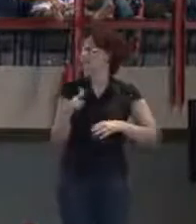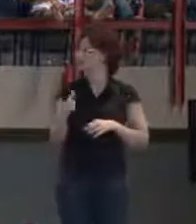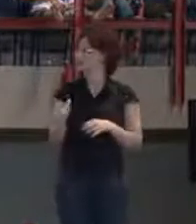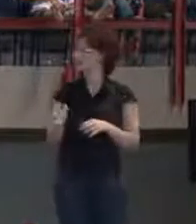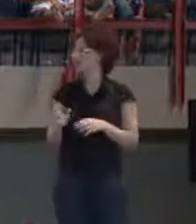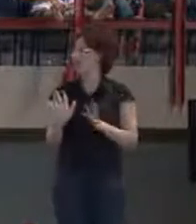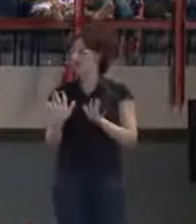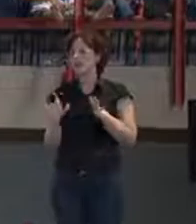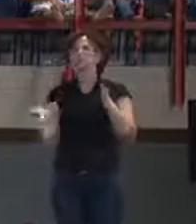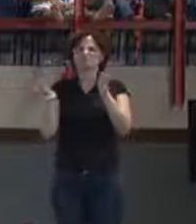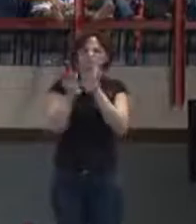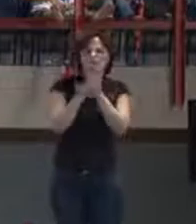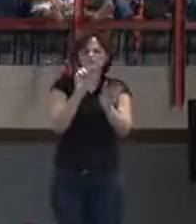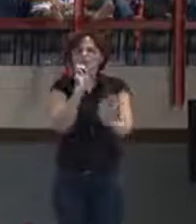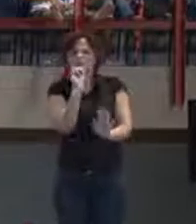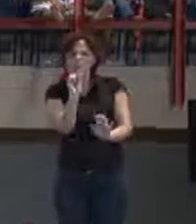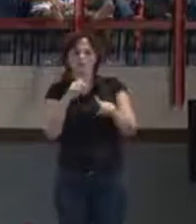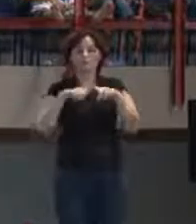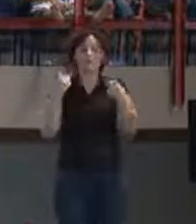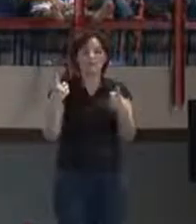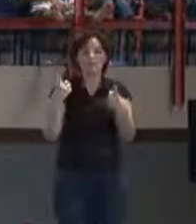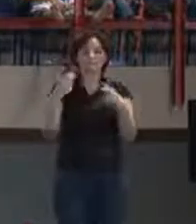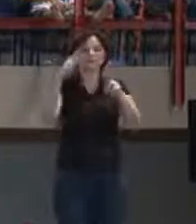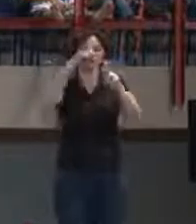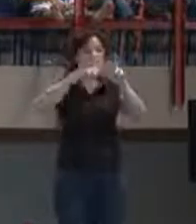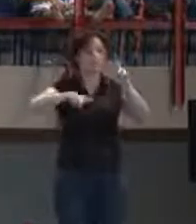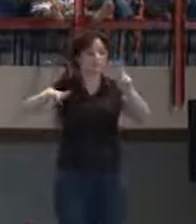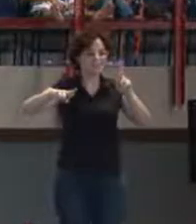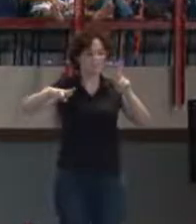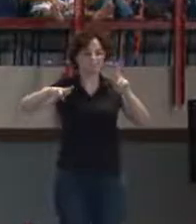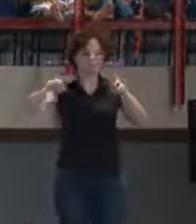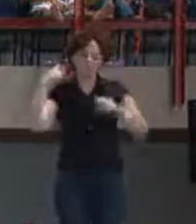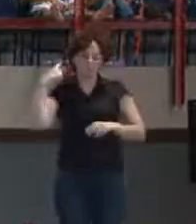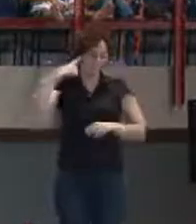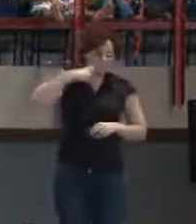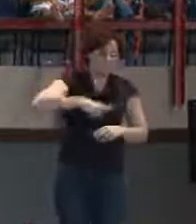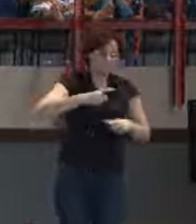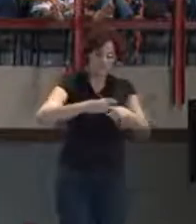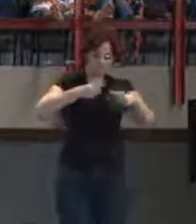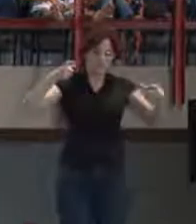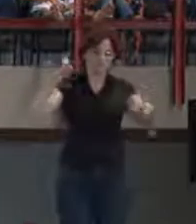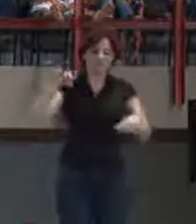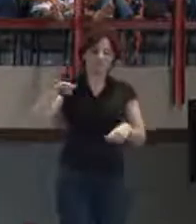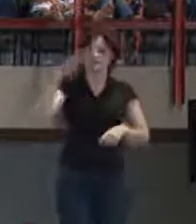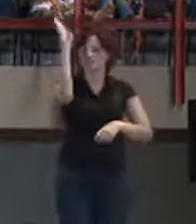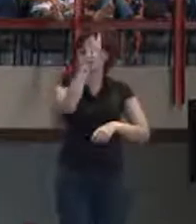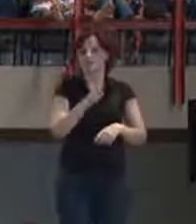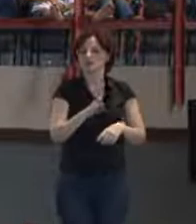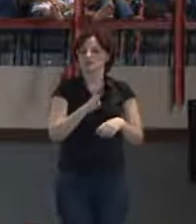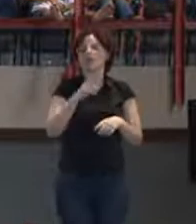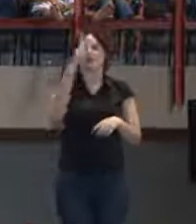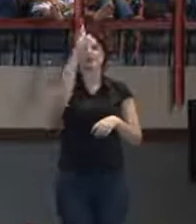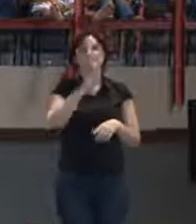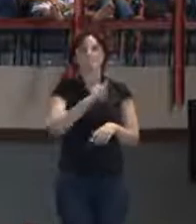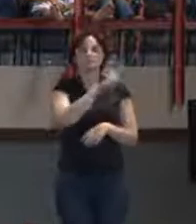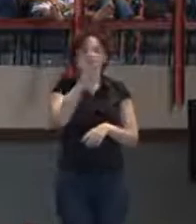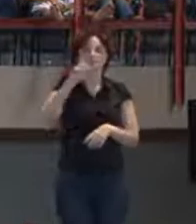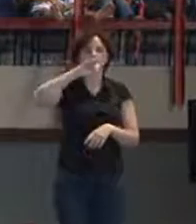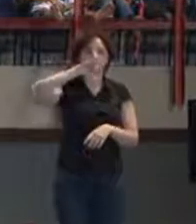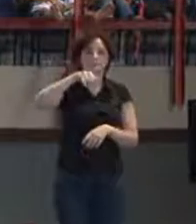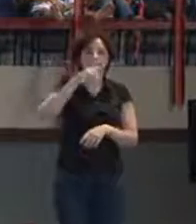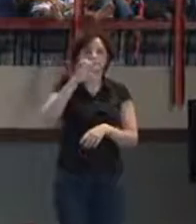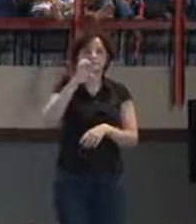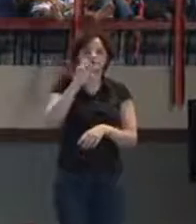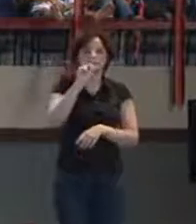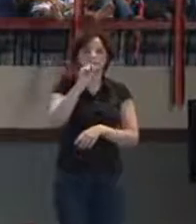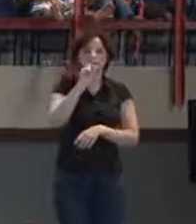pouquinho. Mas a maciça orientação religiosa do Brasil, galera, é padre jesuíta. Tá?